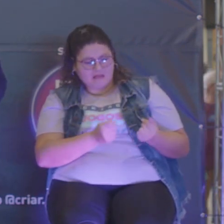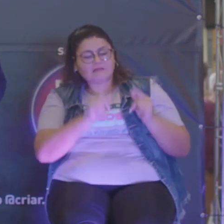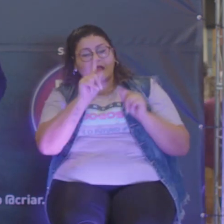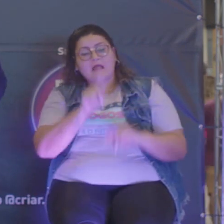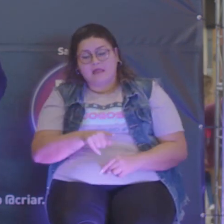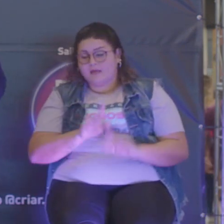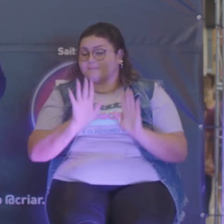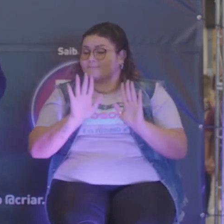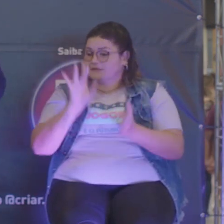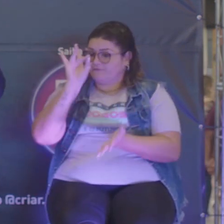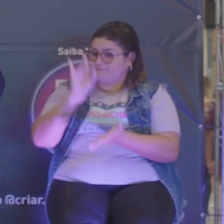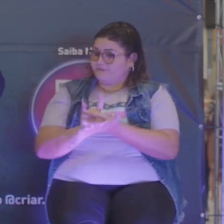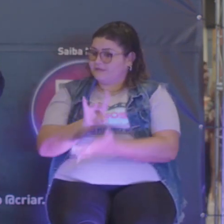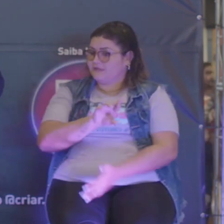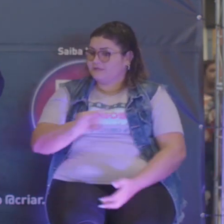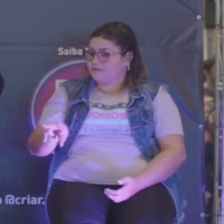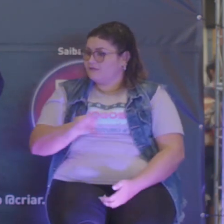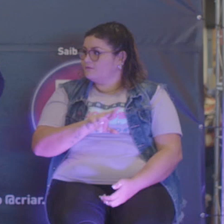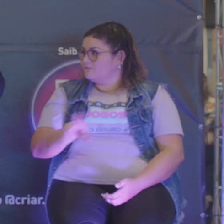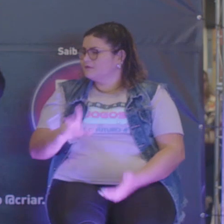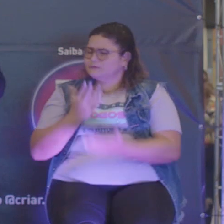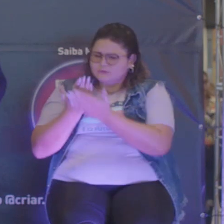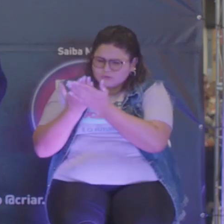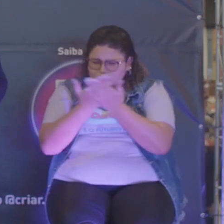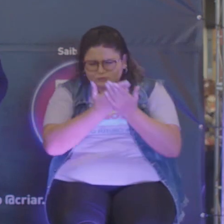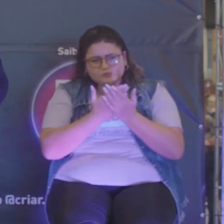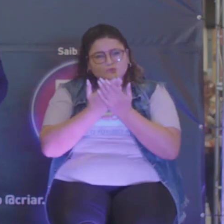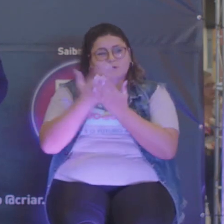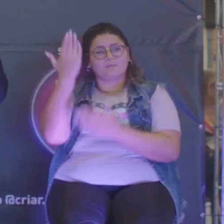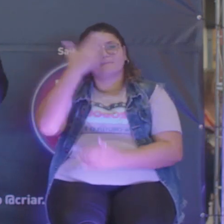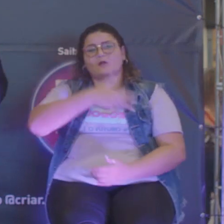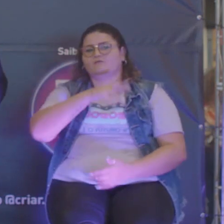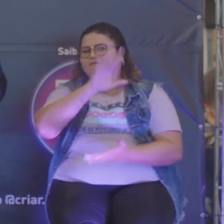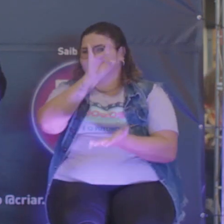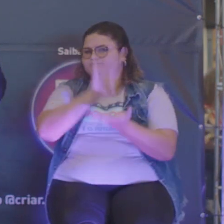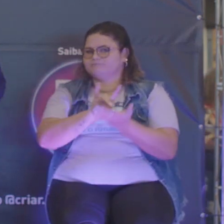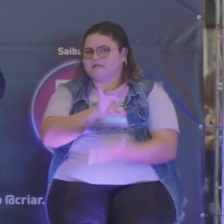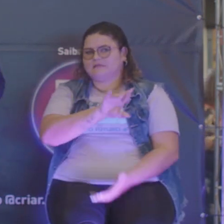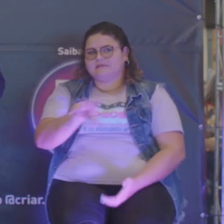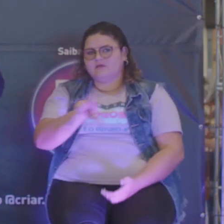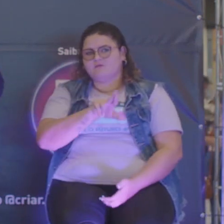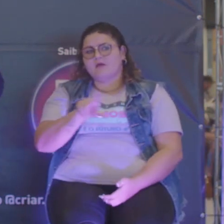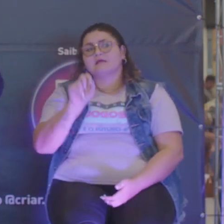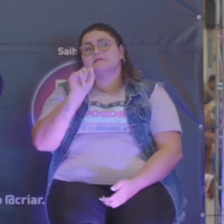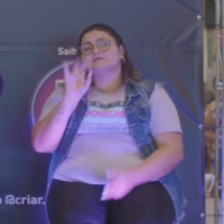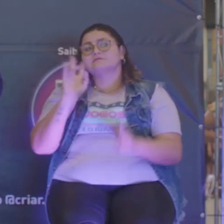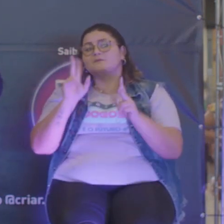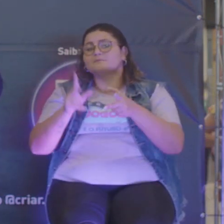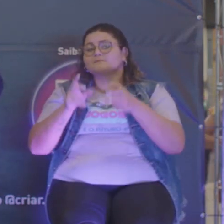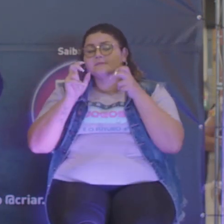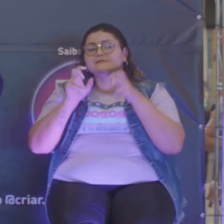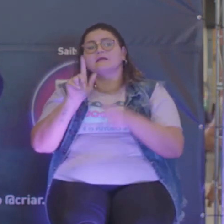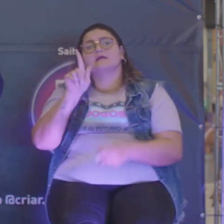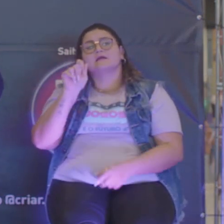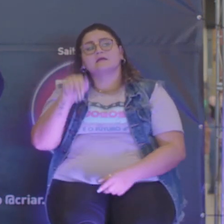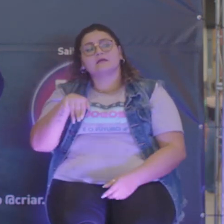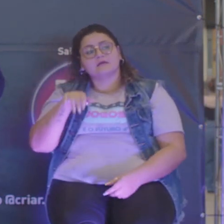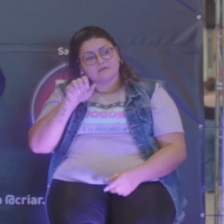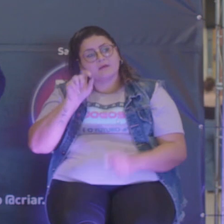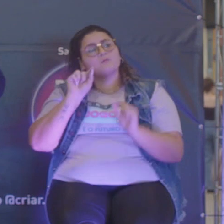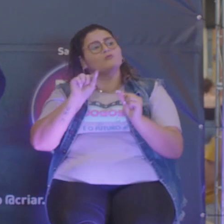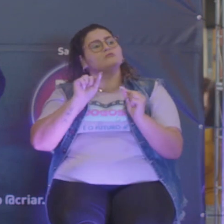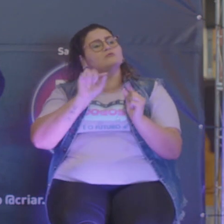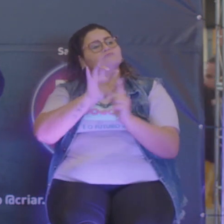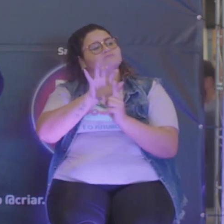isso não é verdade. Existem milhões de estudos já comprovando que não é verdade. A gente tem que começar a olhar os games agora como uma ferramenta de mudança social. A gente